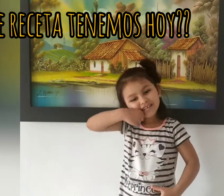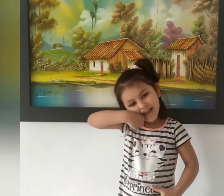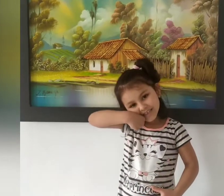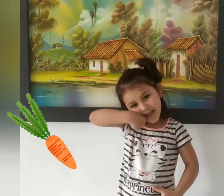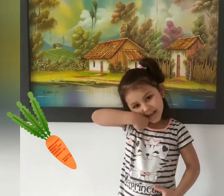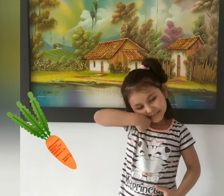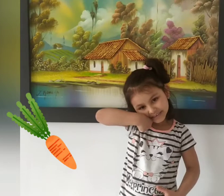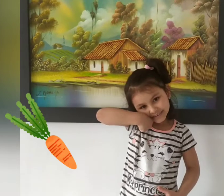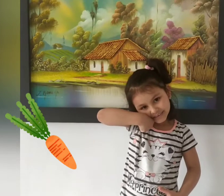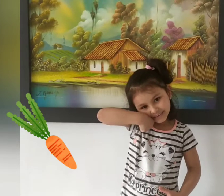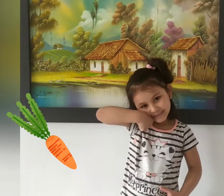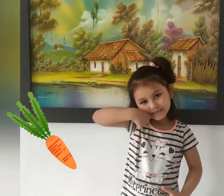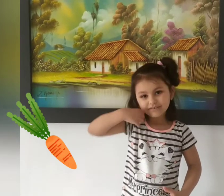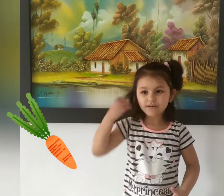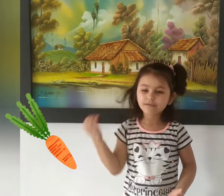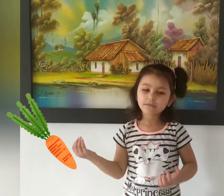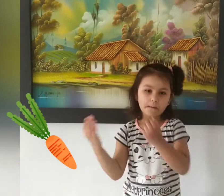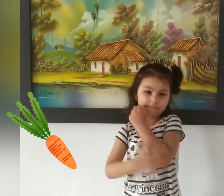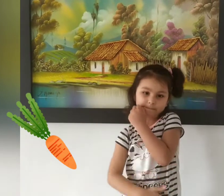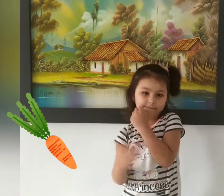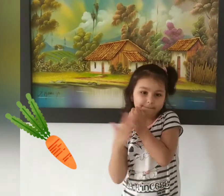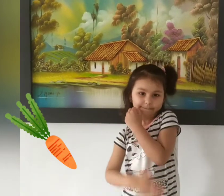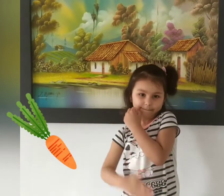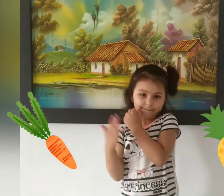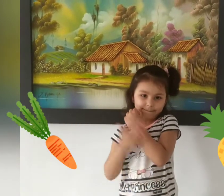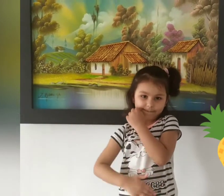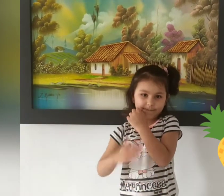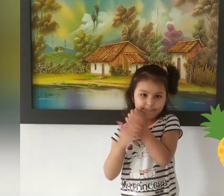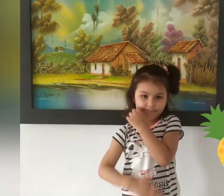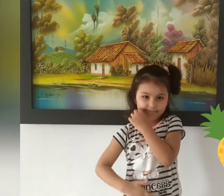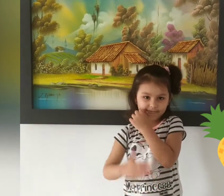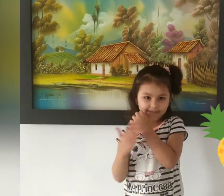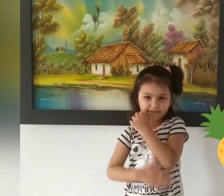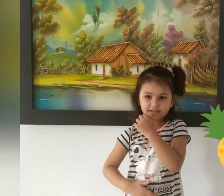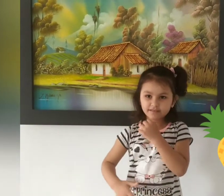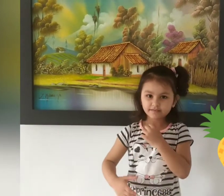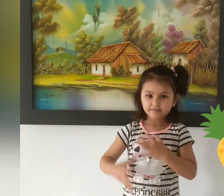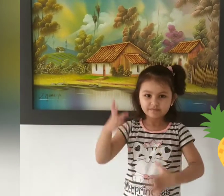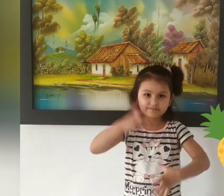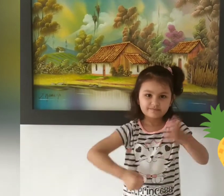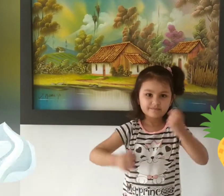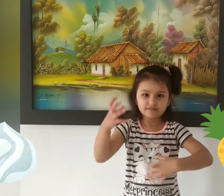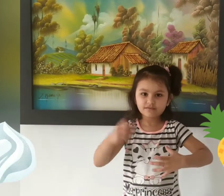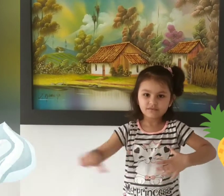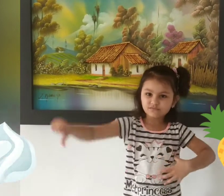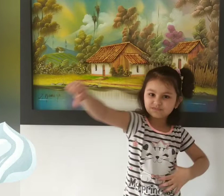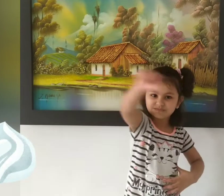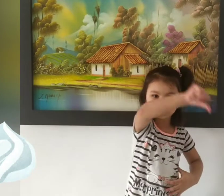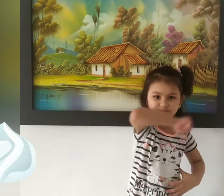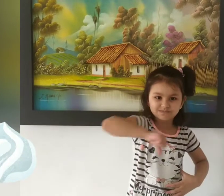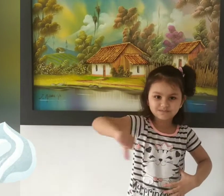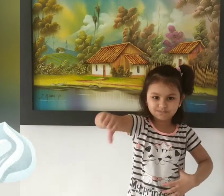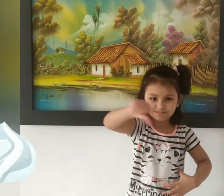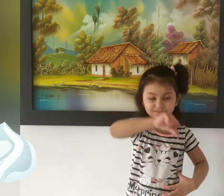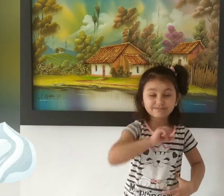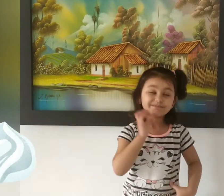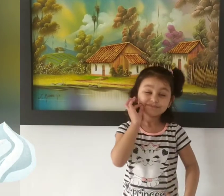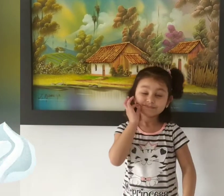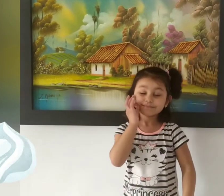zanahoria con piña. Y quema de leche.